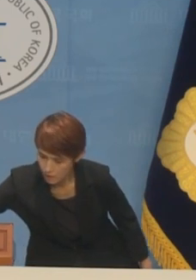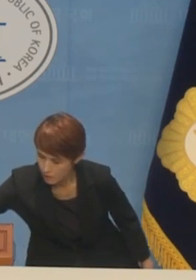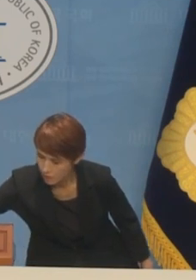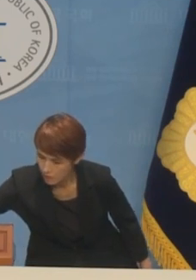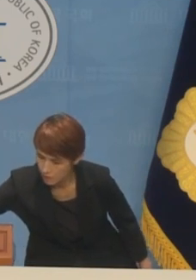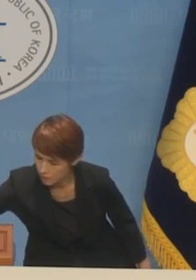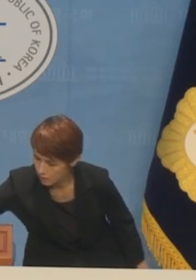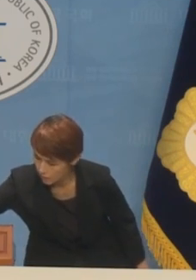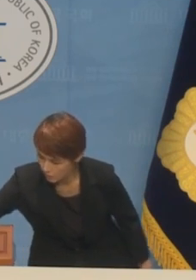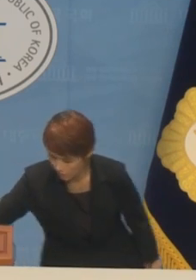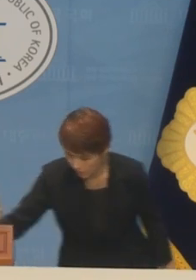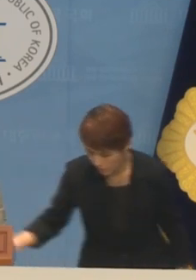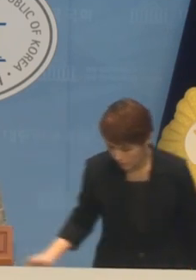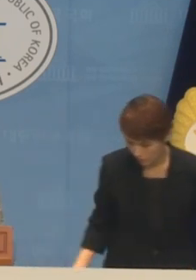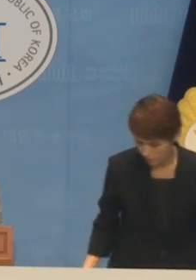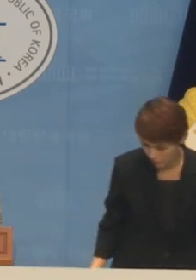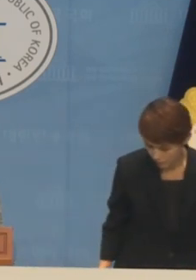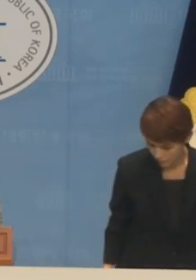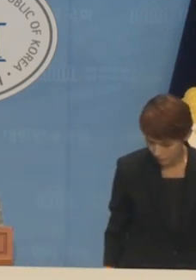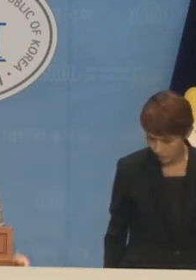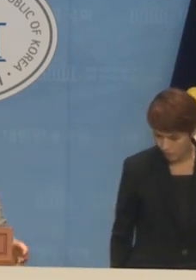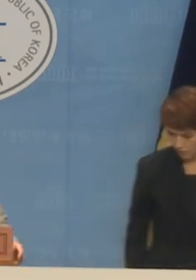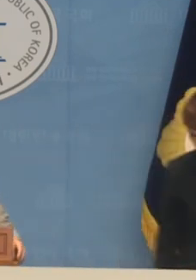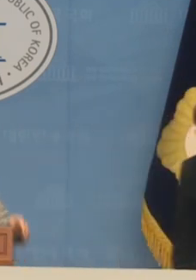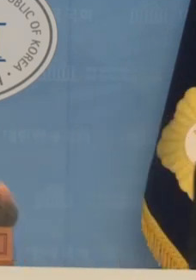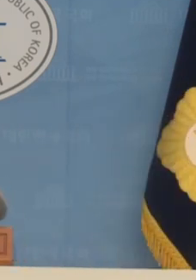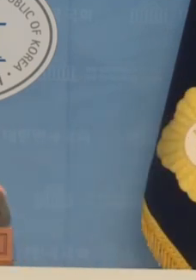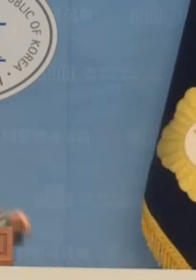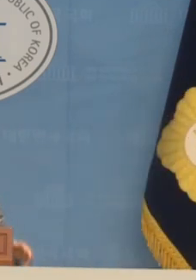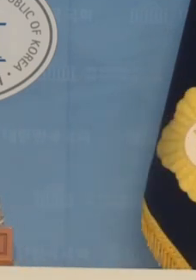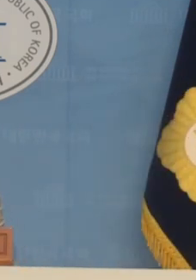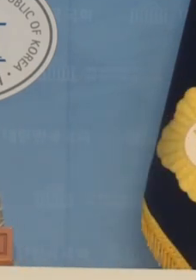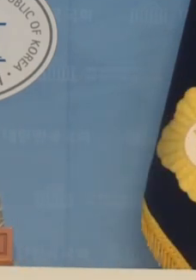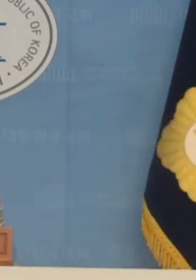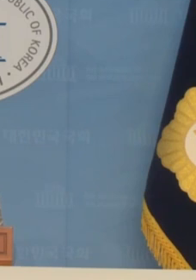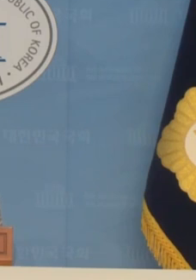그렇구나. 네네. 내리세요. 네, 됐다.